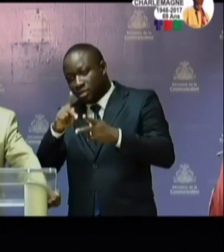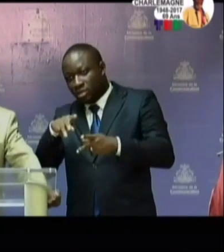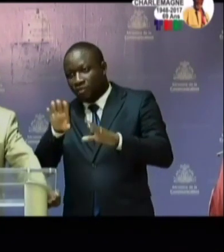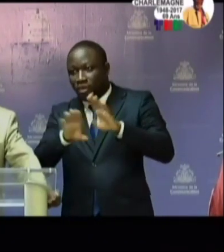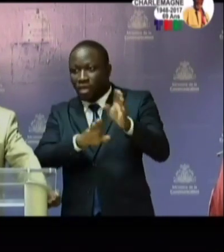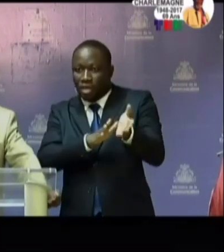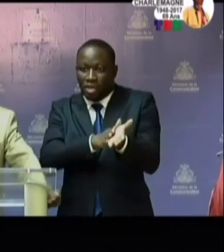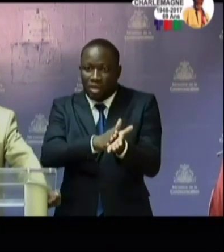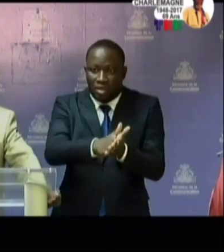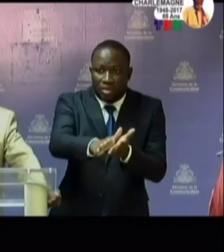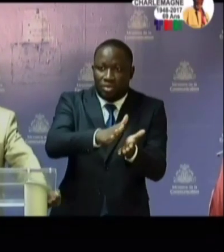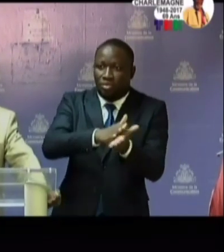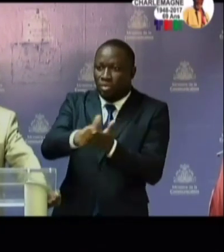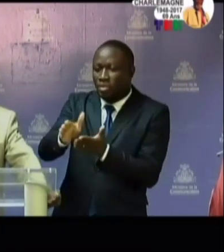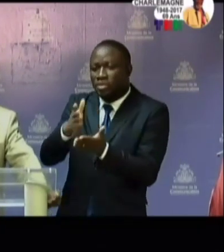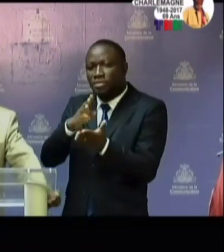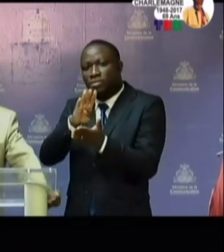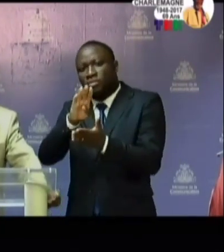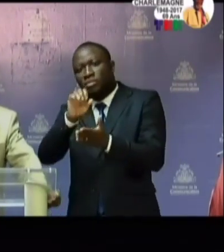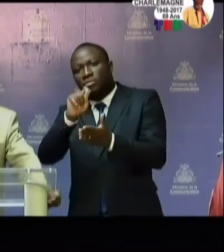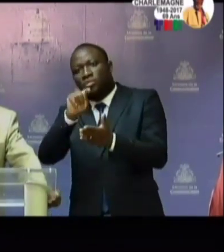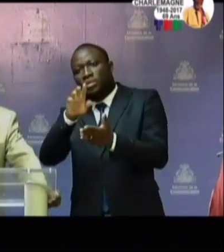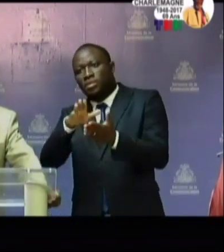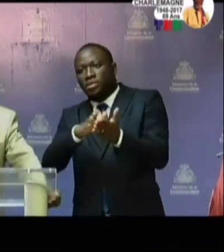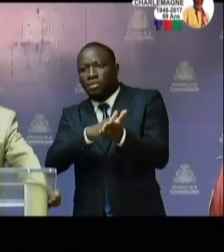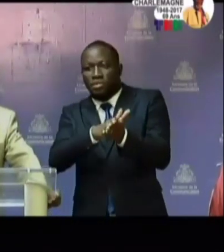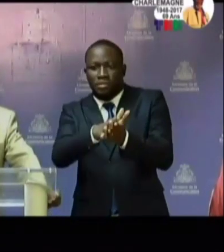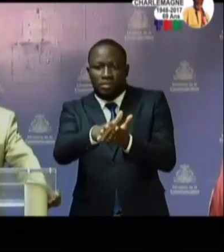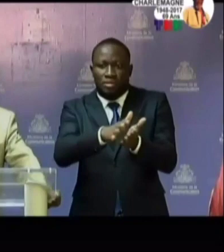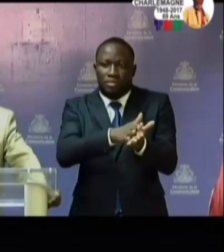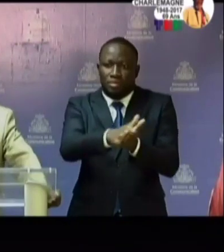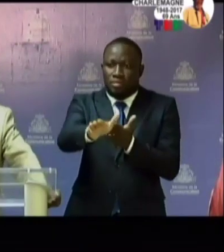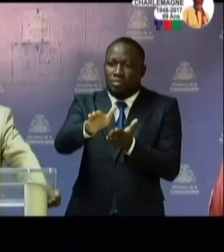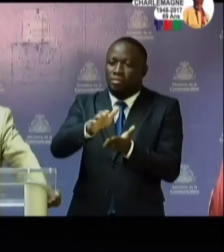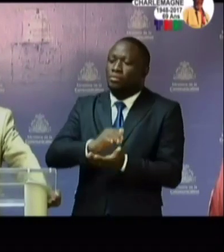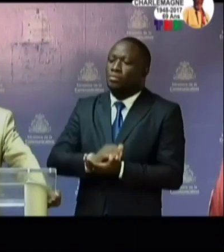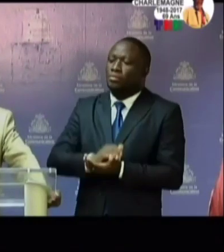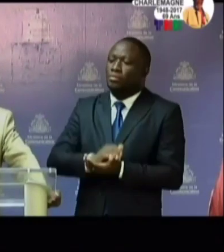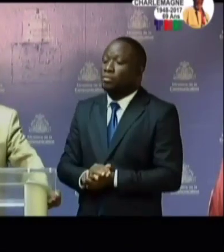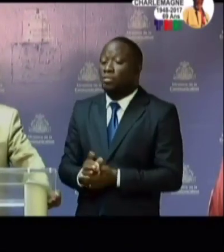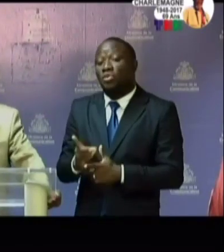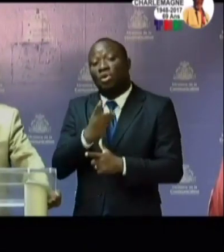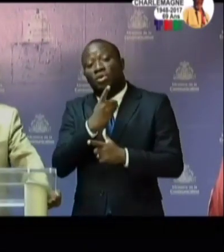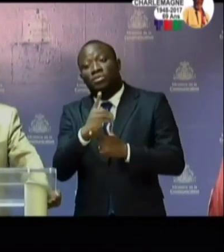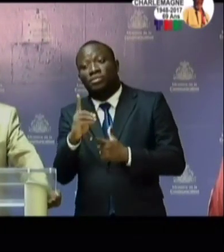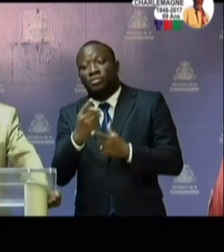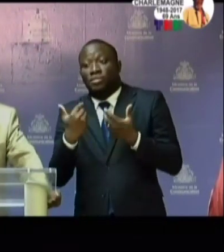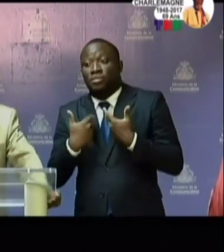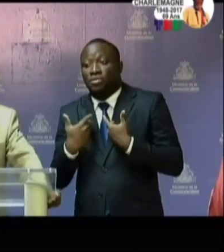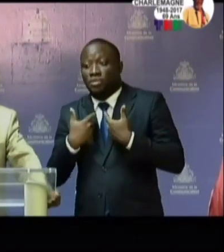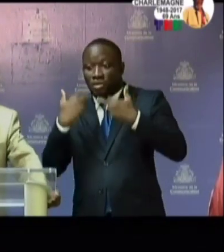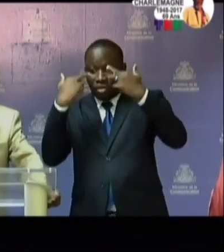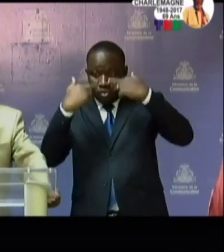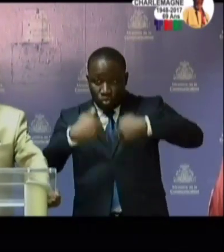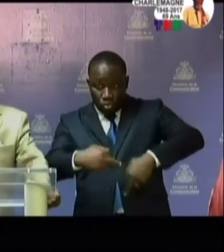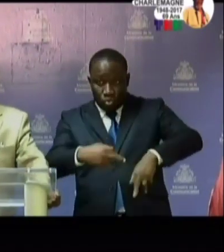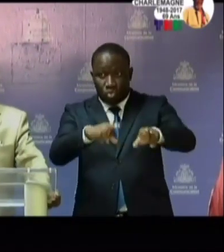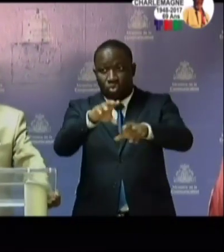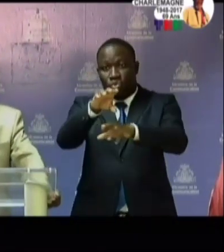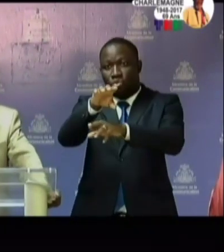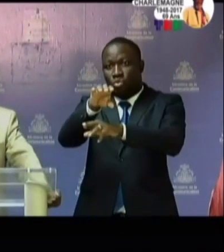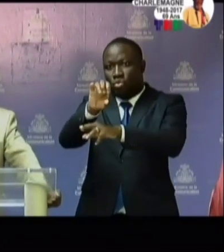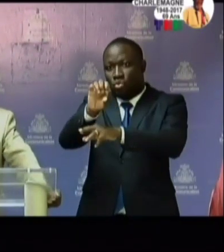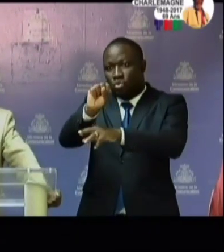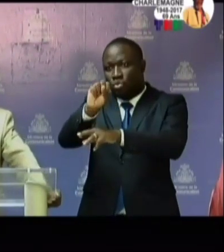béton bitumineux. L'aime du béton bitumineux, c'est ça que fait asphalte là, en asphalte là. Donc, nous gagnons route Simon. Route Simon,